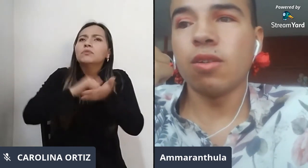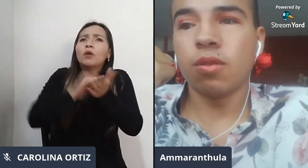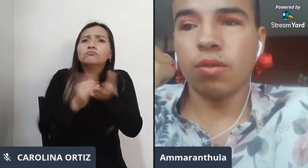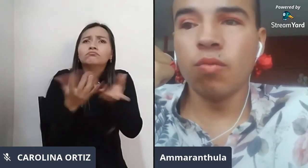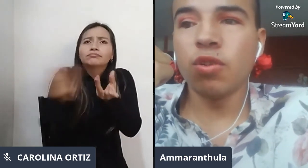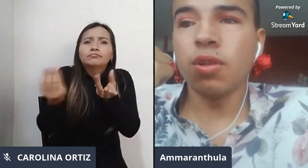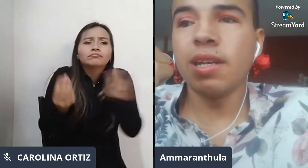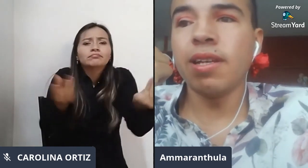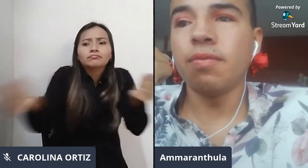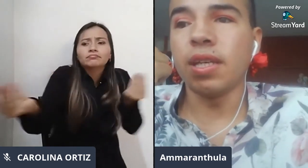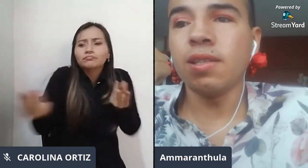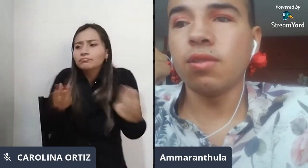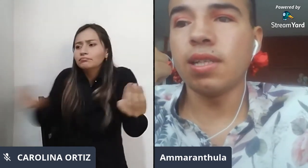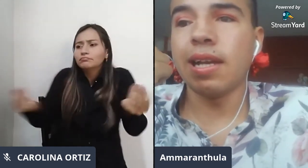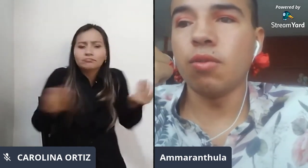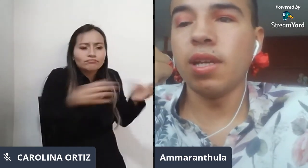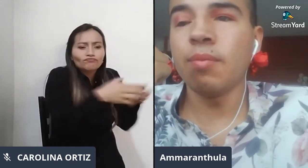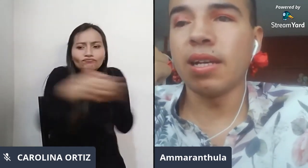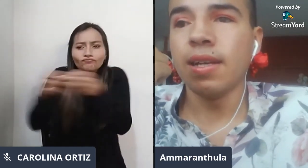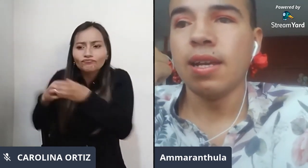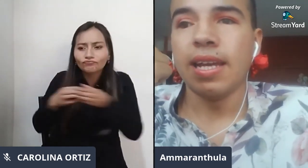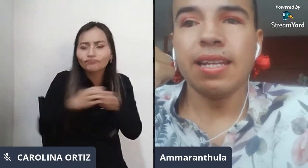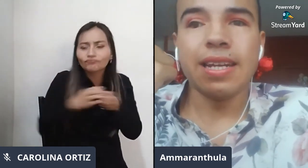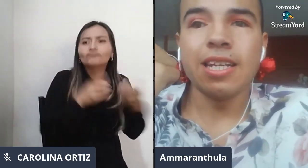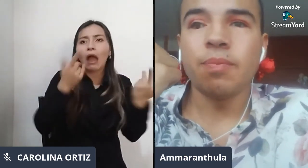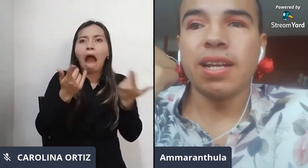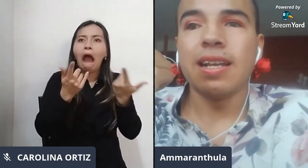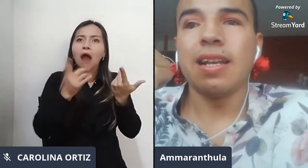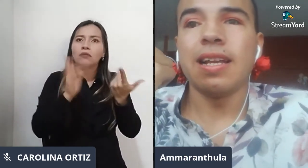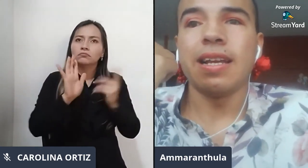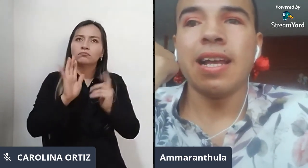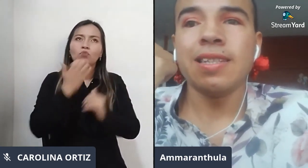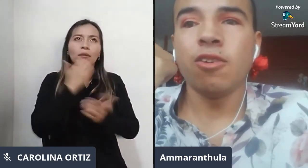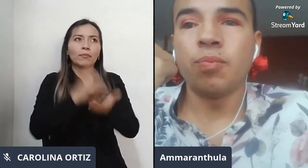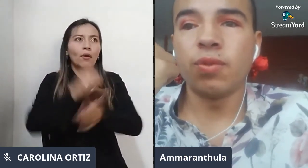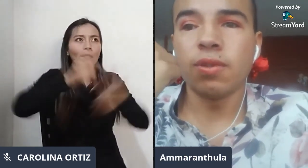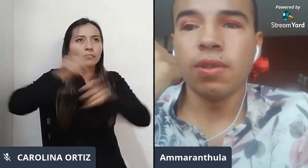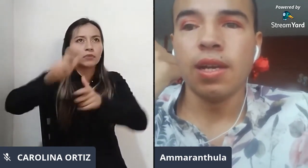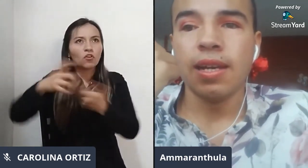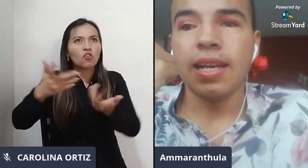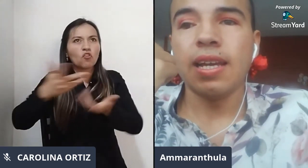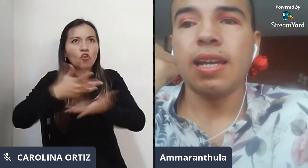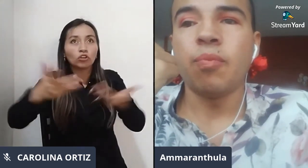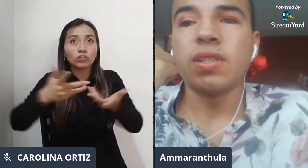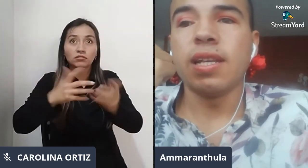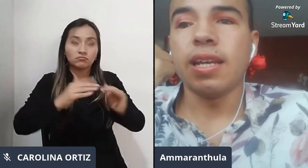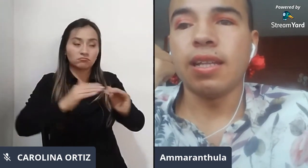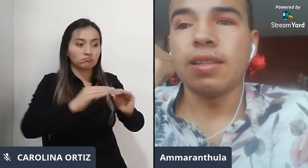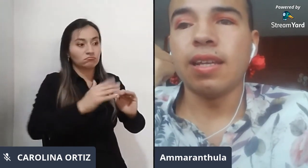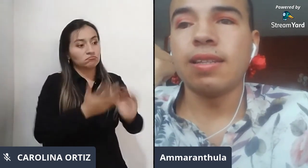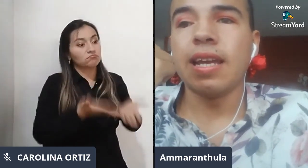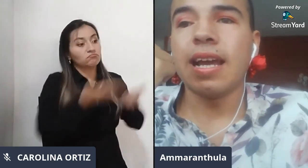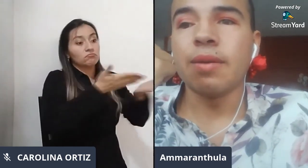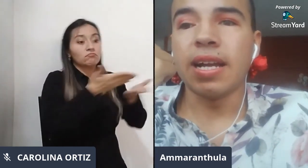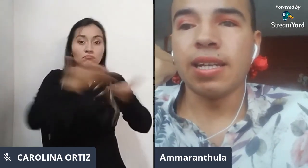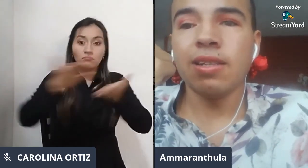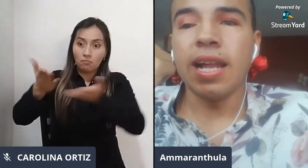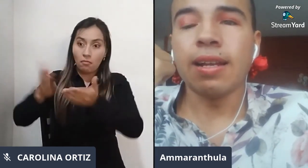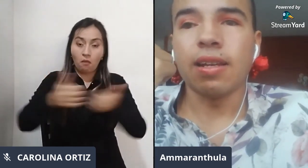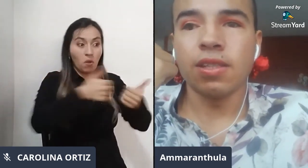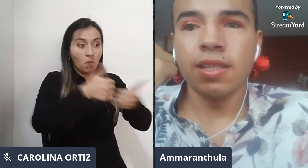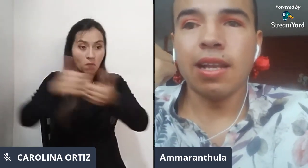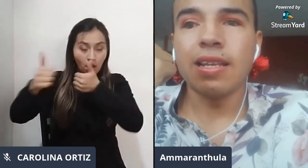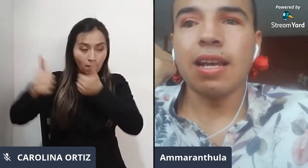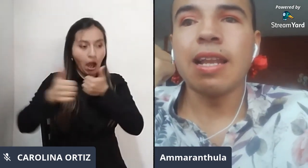pues, un montón de beneficios de salud y demás entran es para las y los putos de Alemania